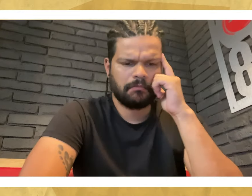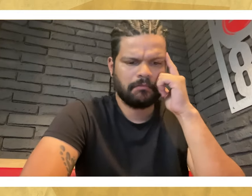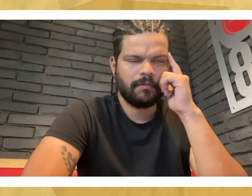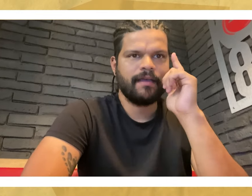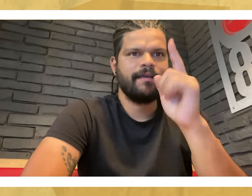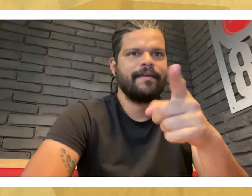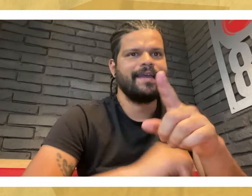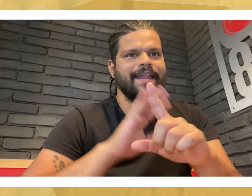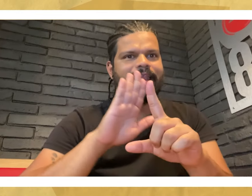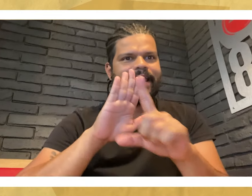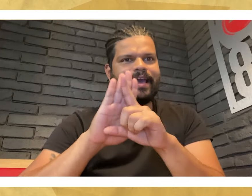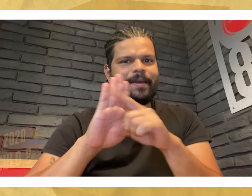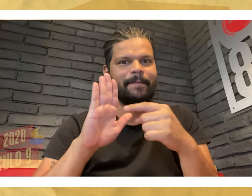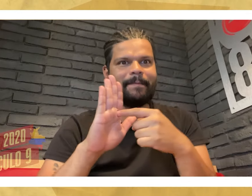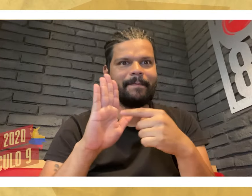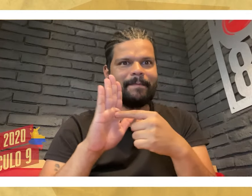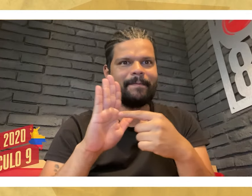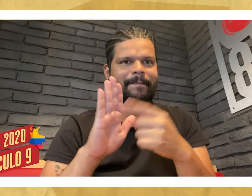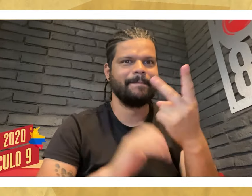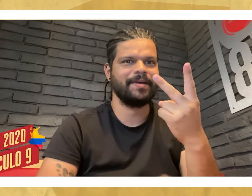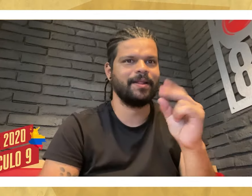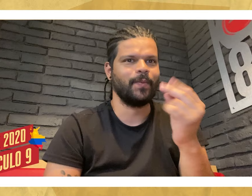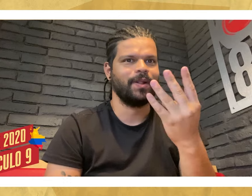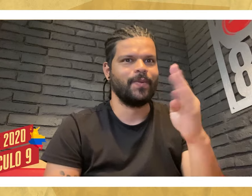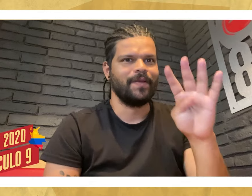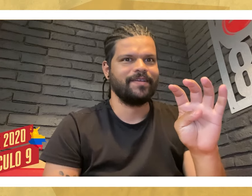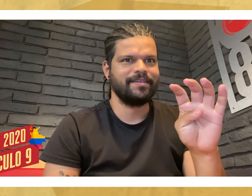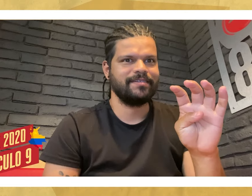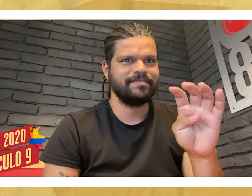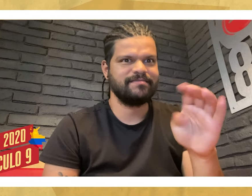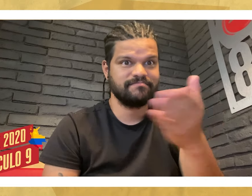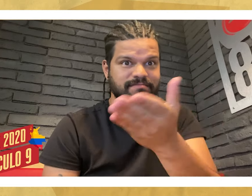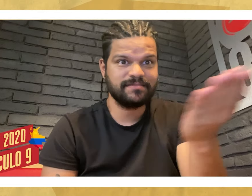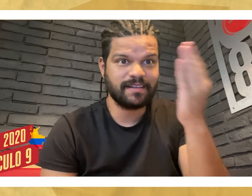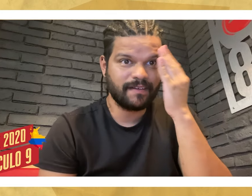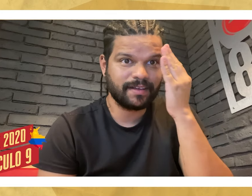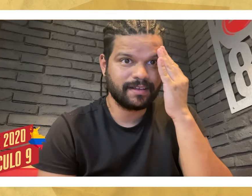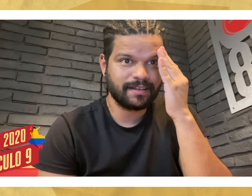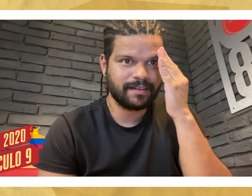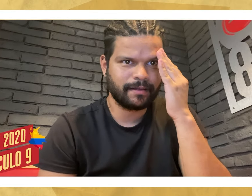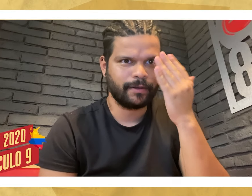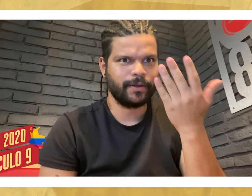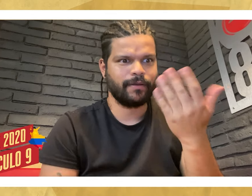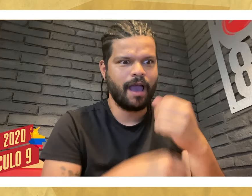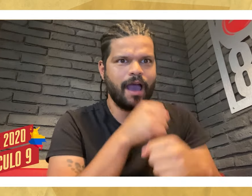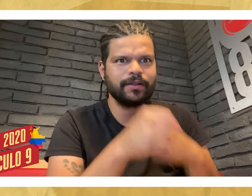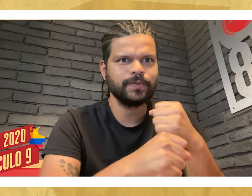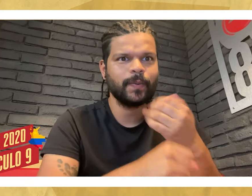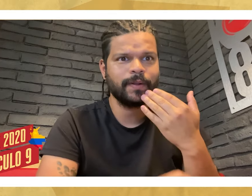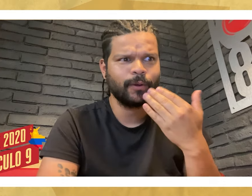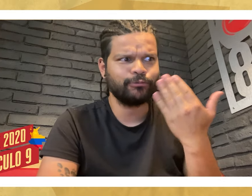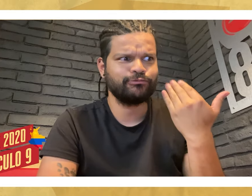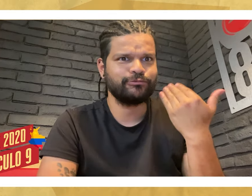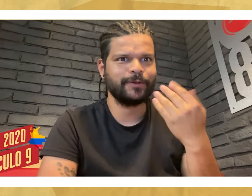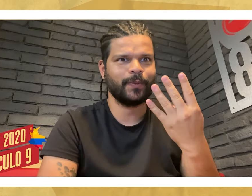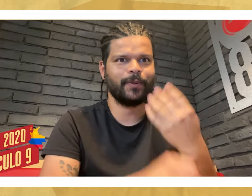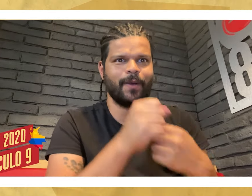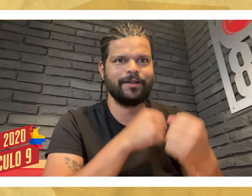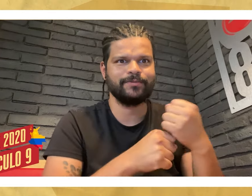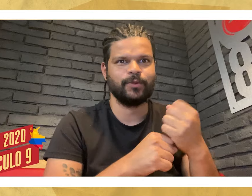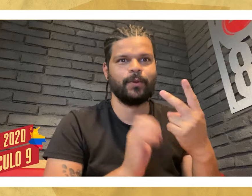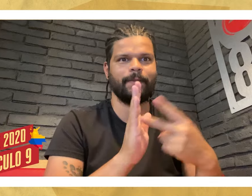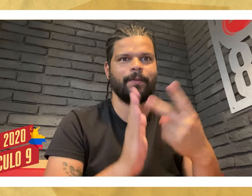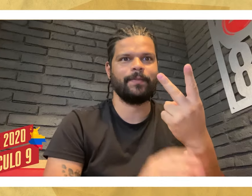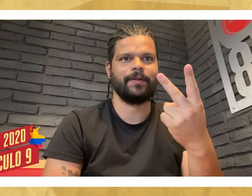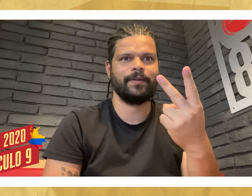Euforia claro fue debido a la ley 2049 la conocen se promulgó Hace 4